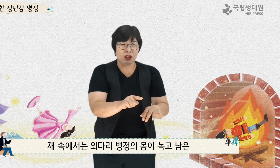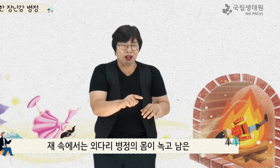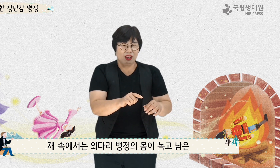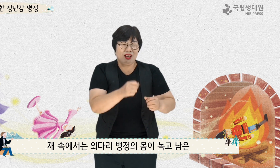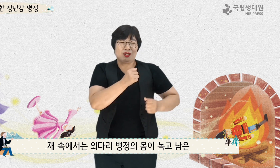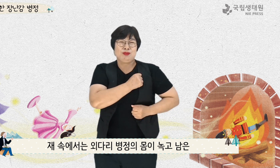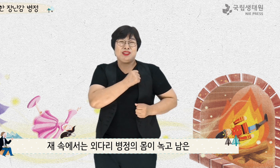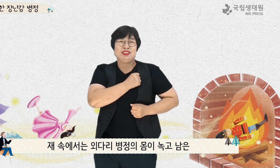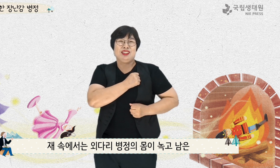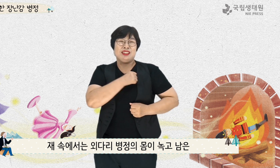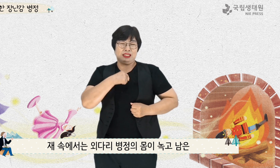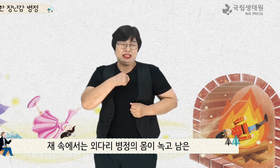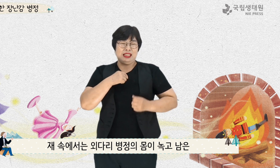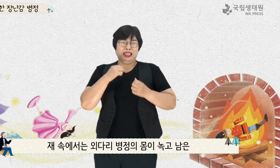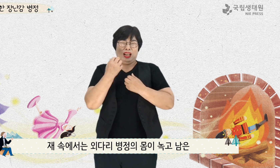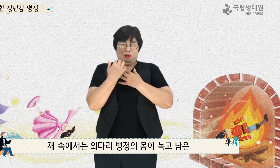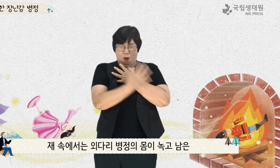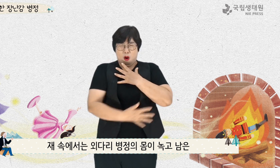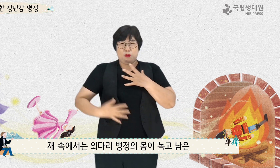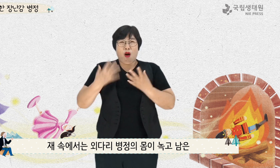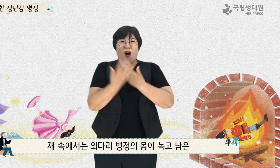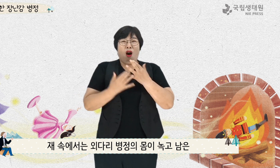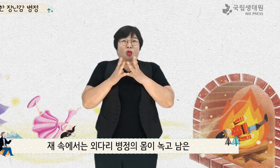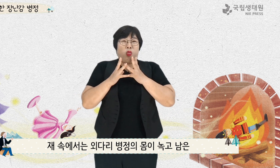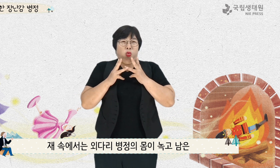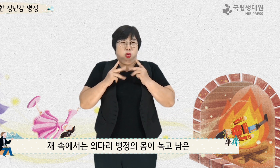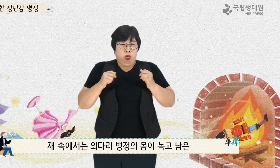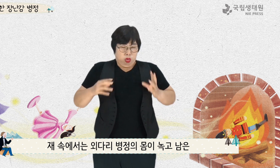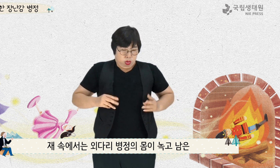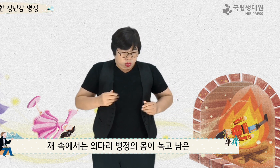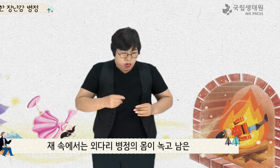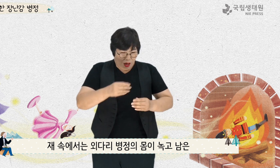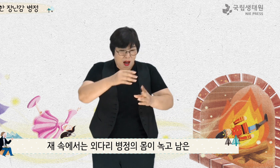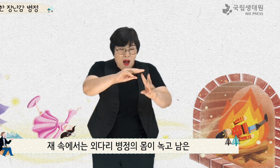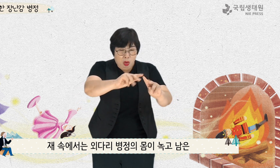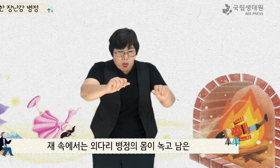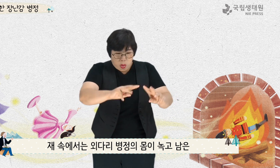재 속에서는 외다리 병정에 몸이 녹고 남은